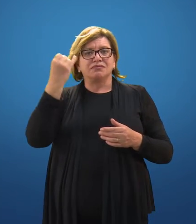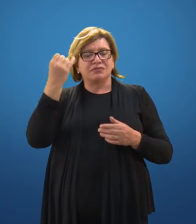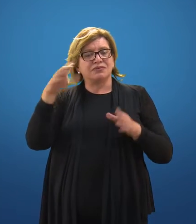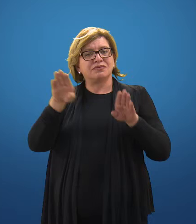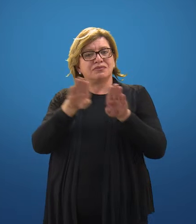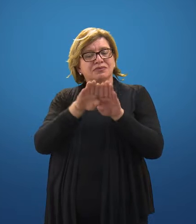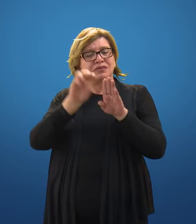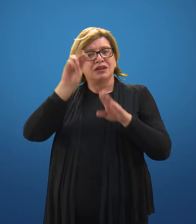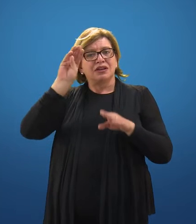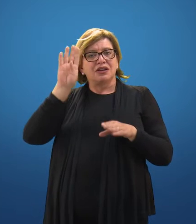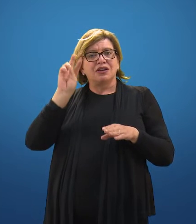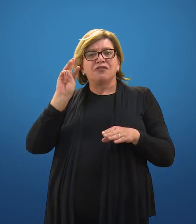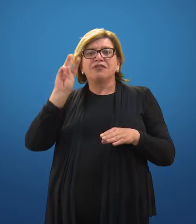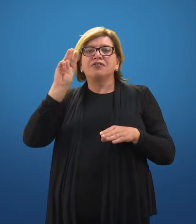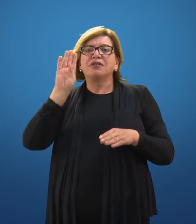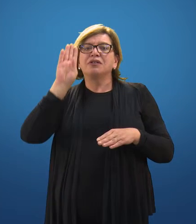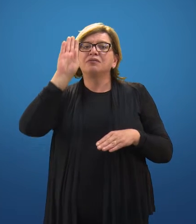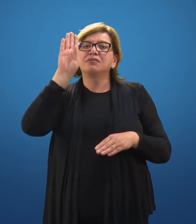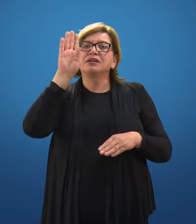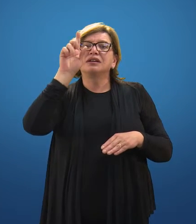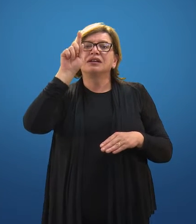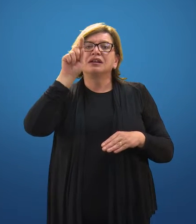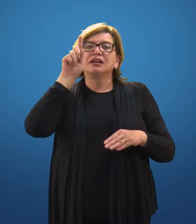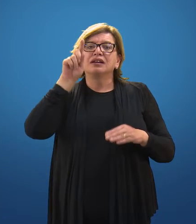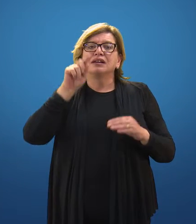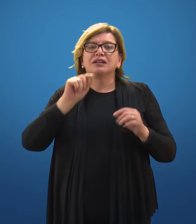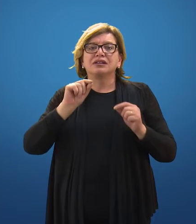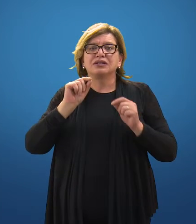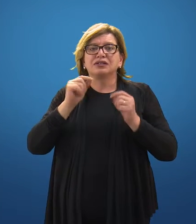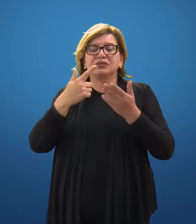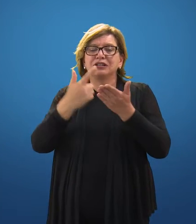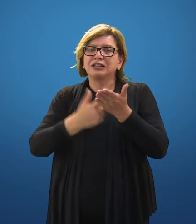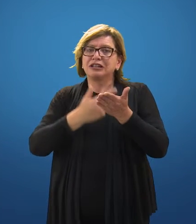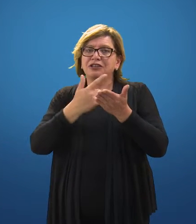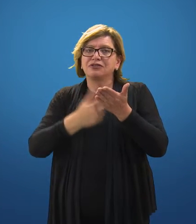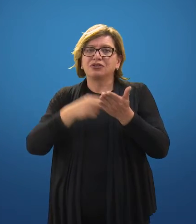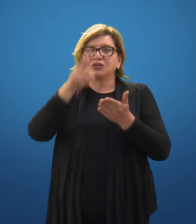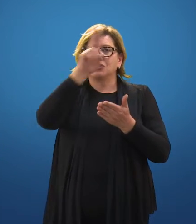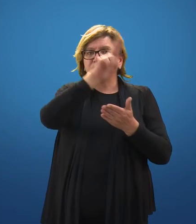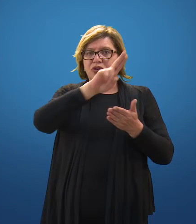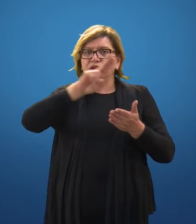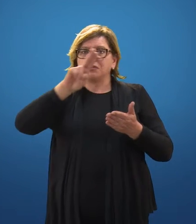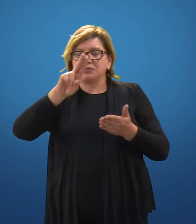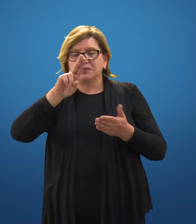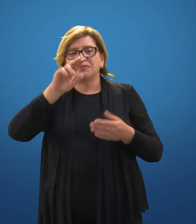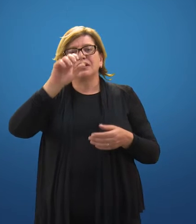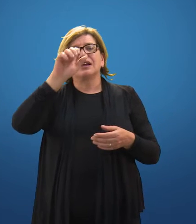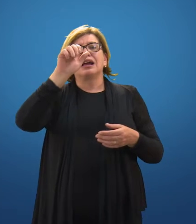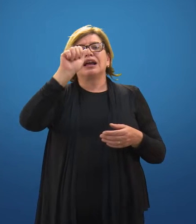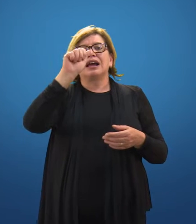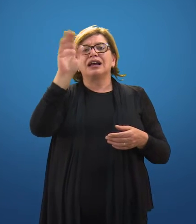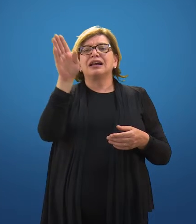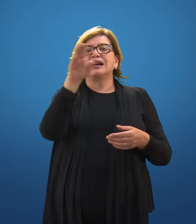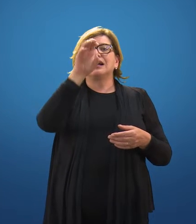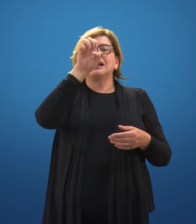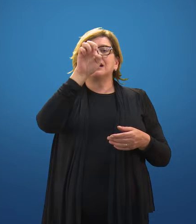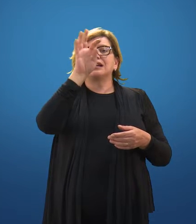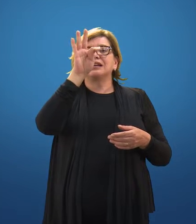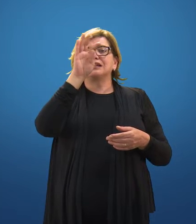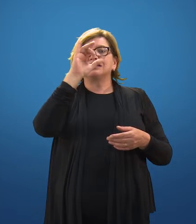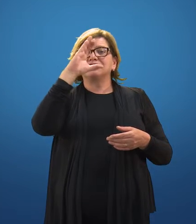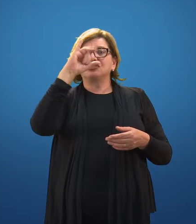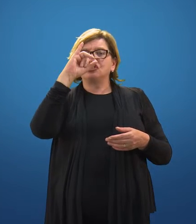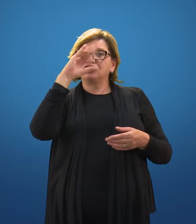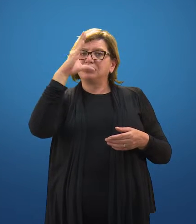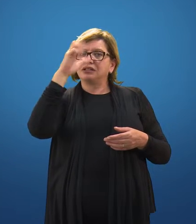Max Weber fez foi de um livro chamado A Ética Protestante e o Espírito do Capitalismo, onde